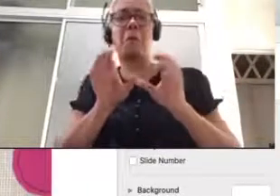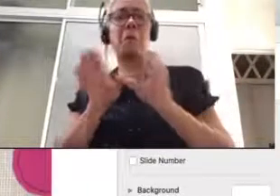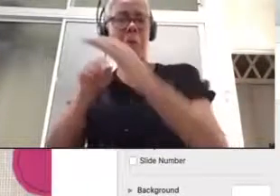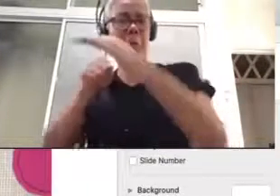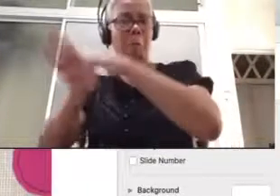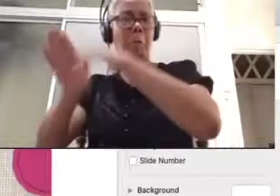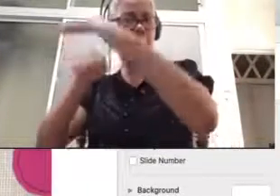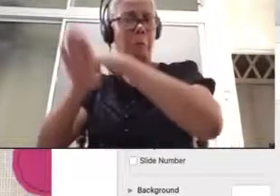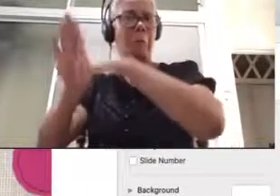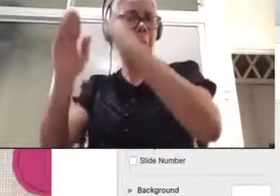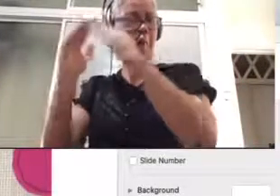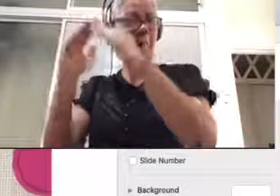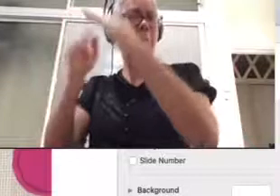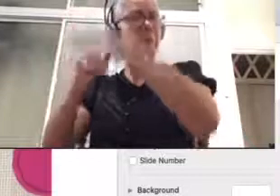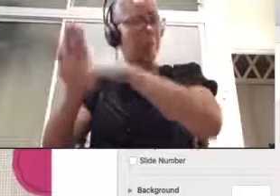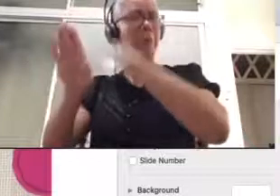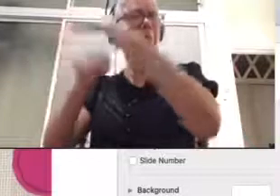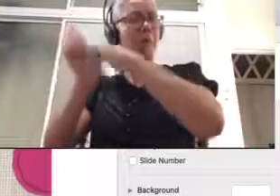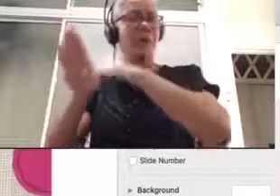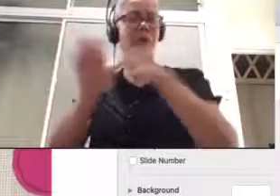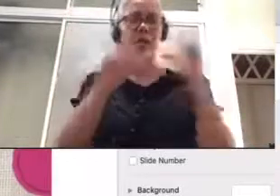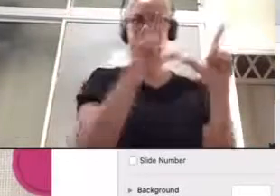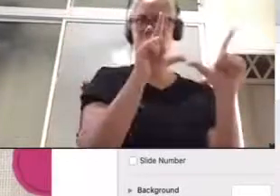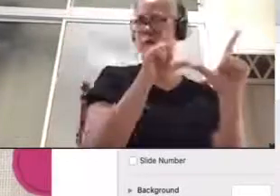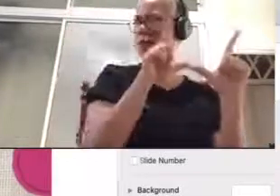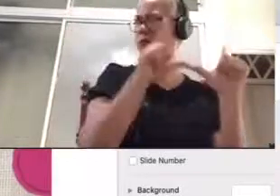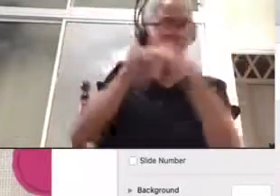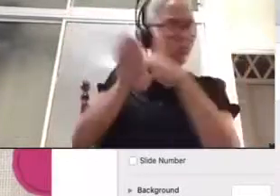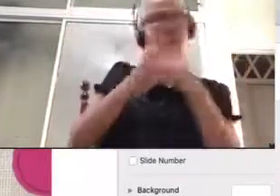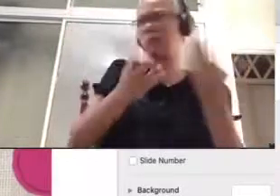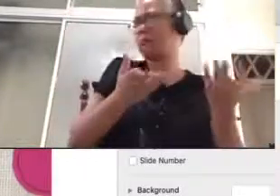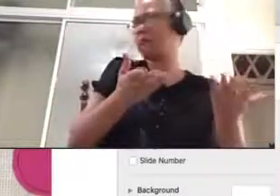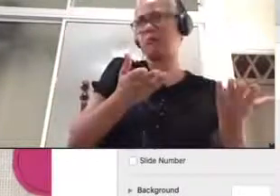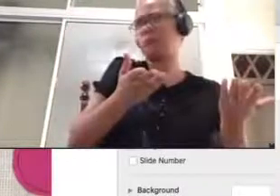a la casa, pero Cuadrito no puede entrar.